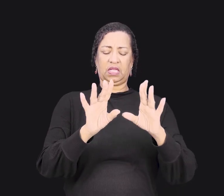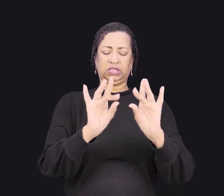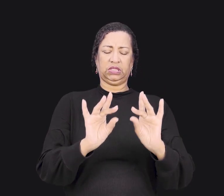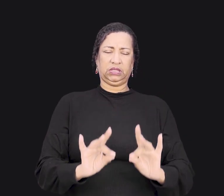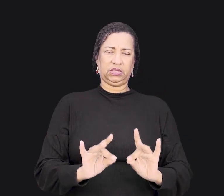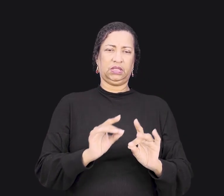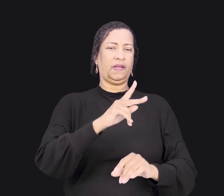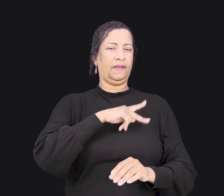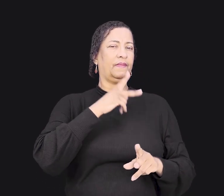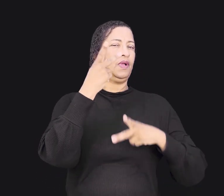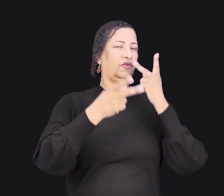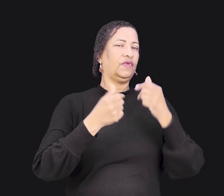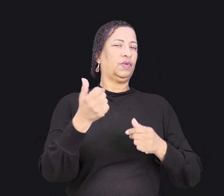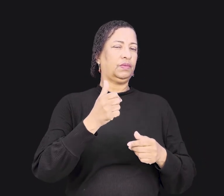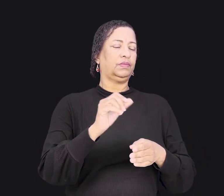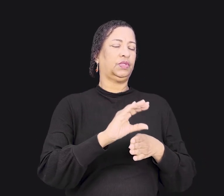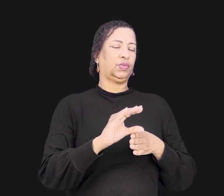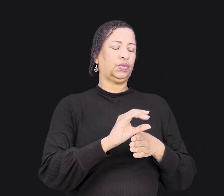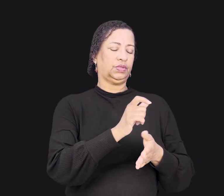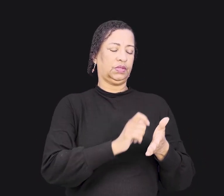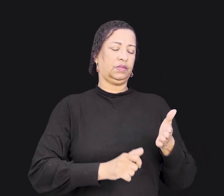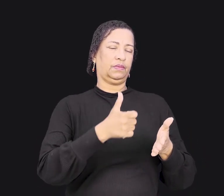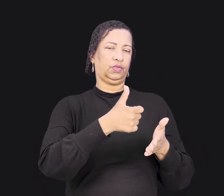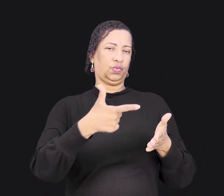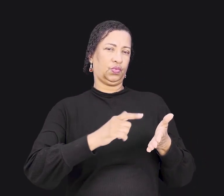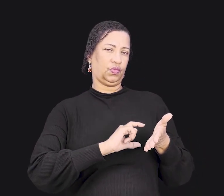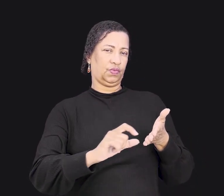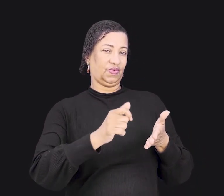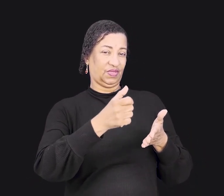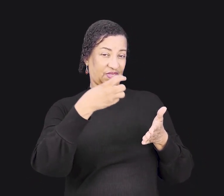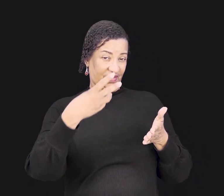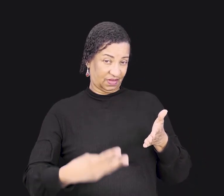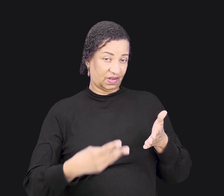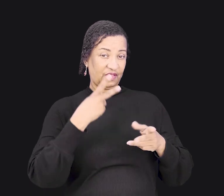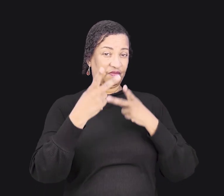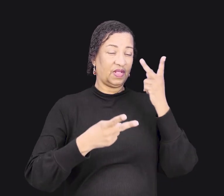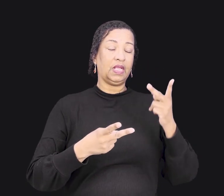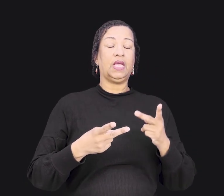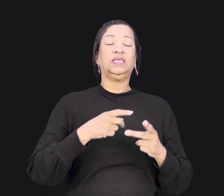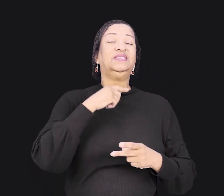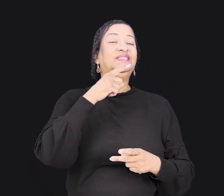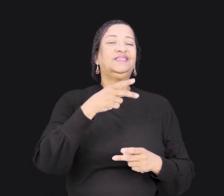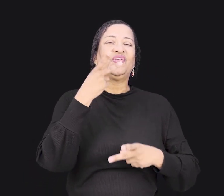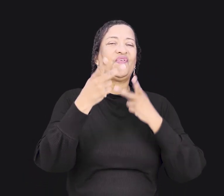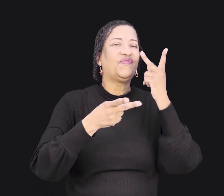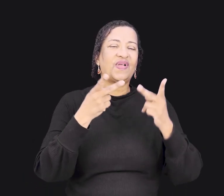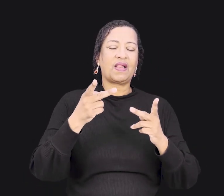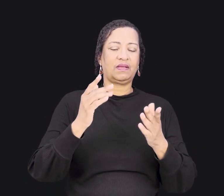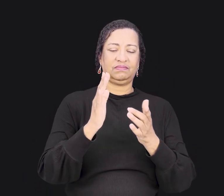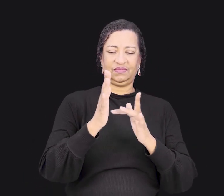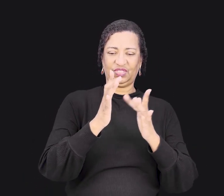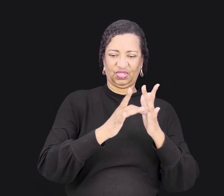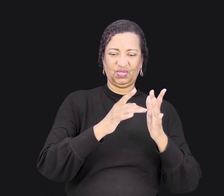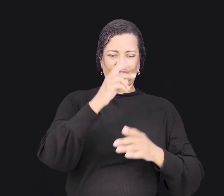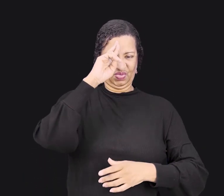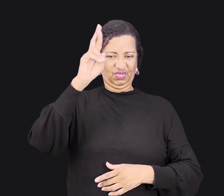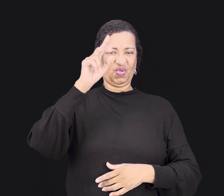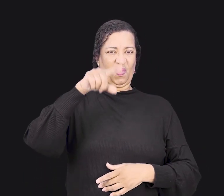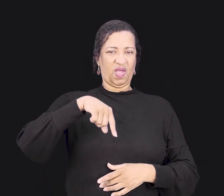1 Coríntios capítulo 12, versículo 3, ninguém pode dizer Jesus é Senhor a não ser pelo Espírito Santo. Esta é a base